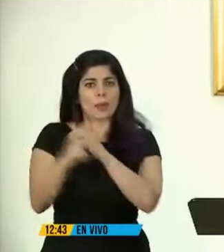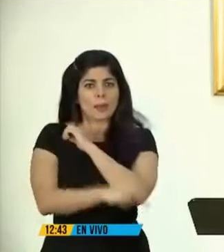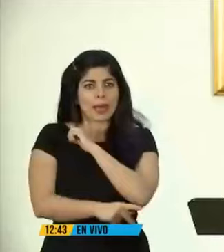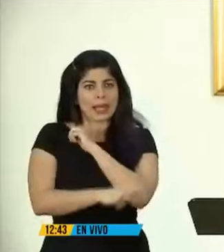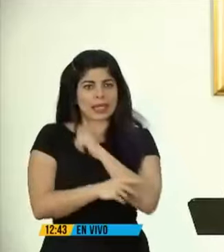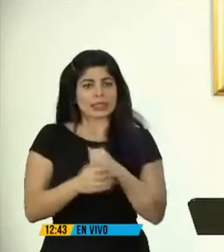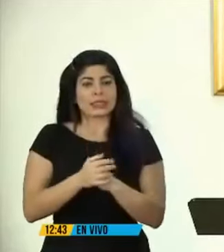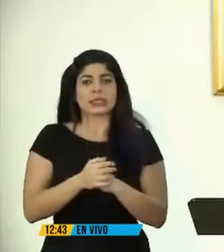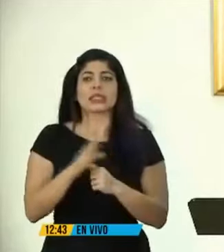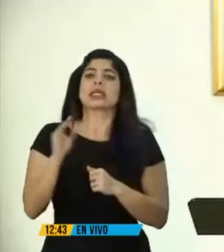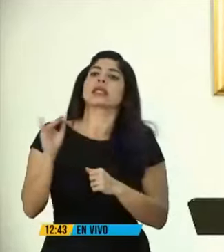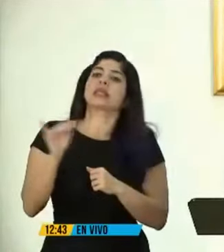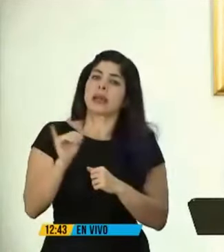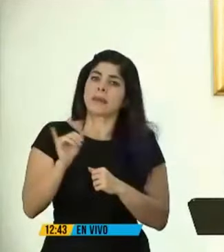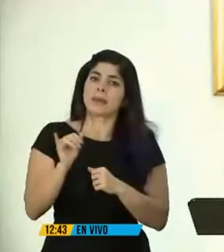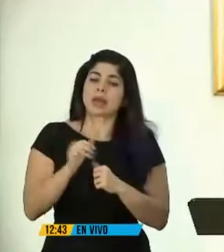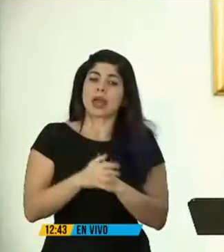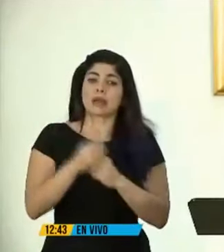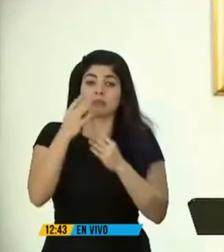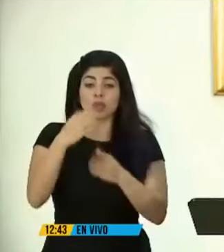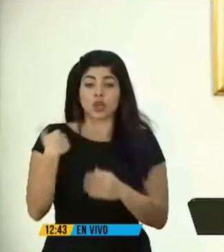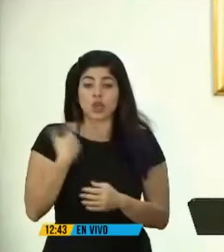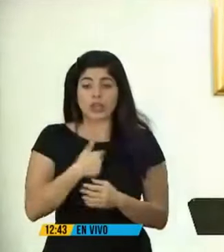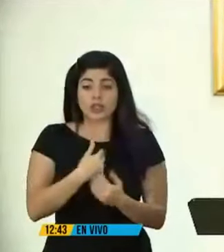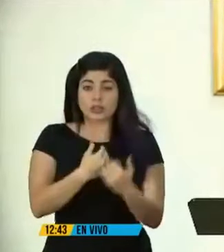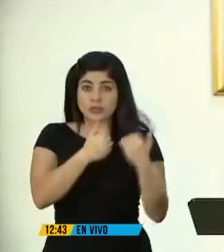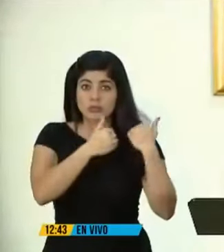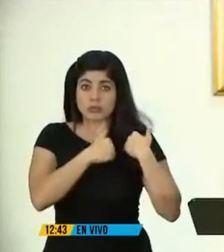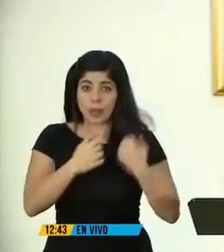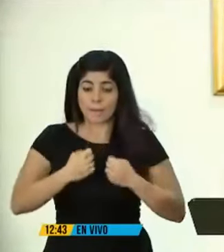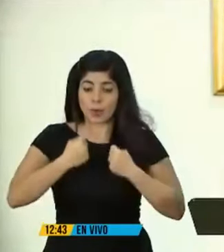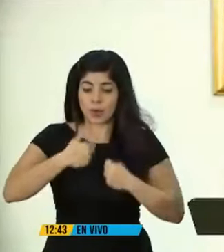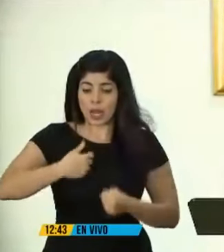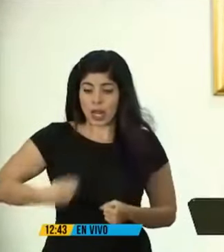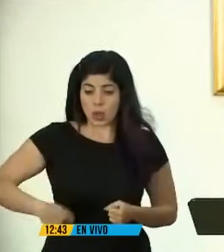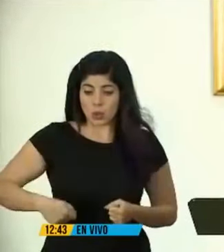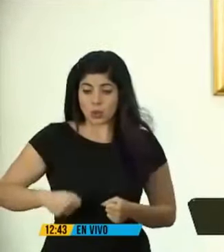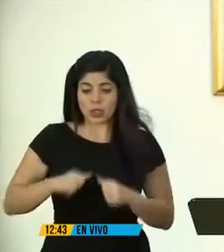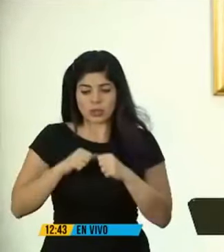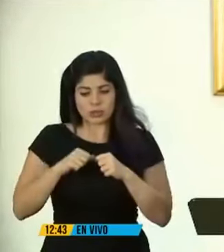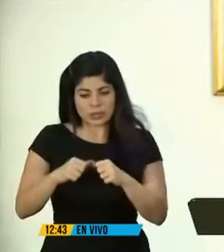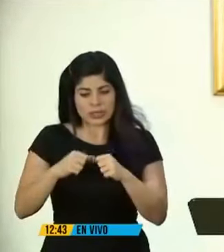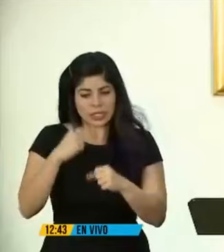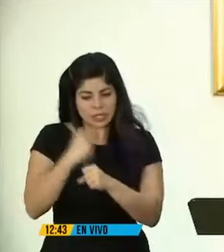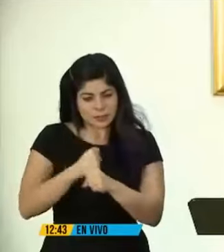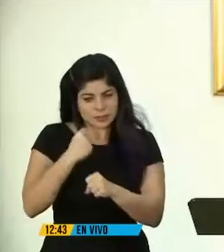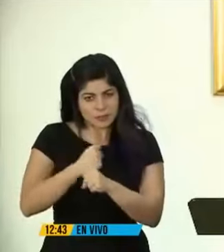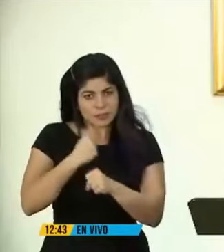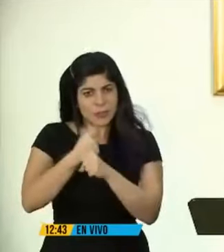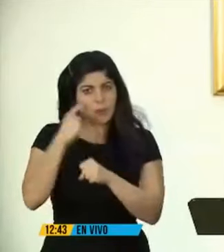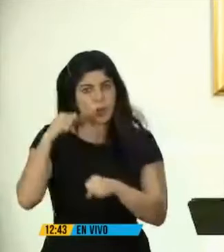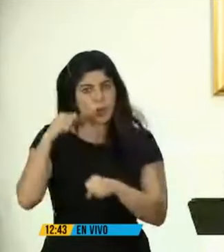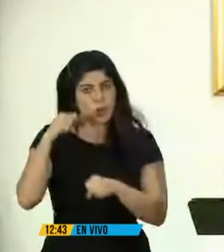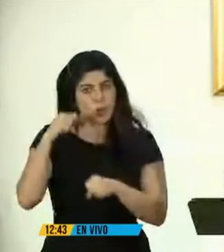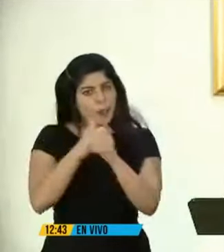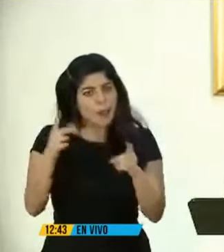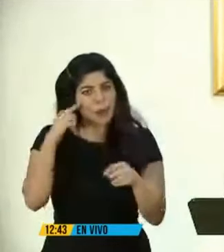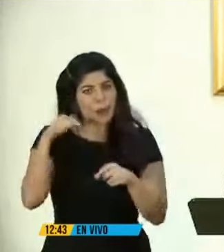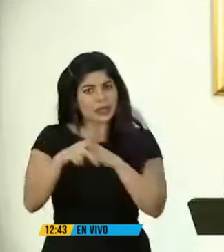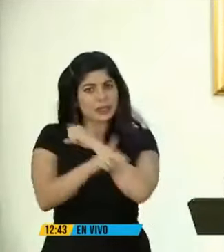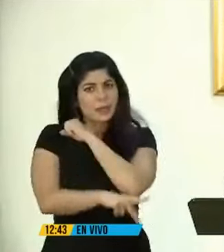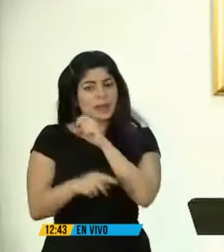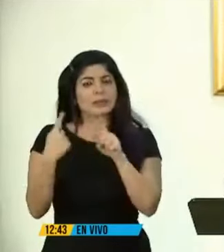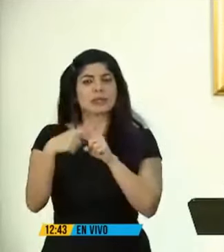y señalar además que lo que nos corresponde como Poder Ejecutivo es seguir trabajando por esta democracia, por este país y por